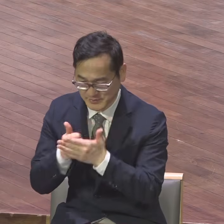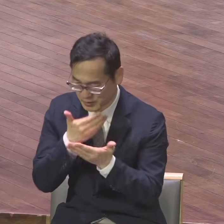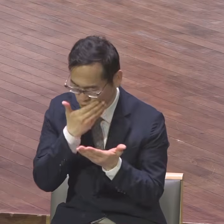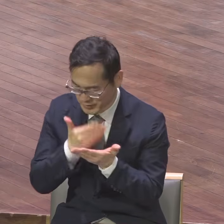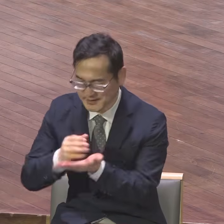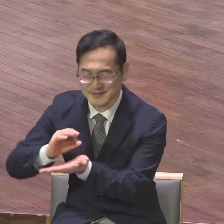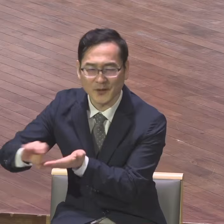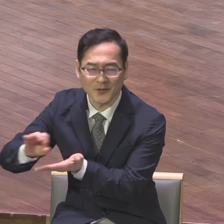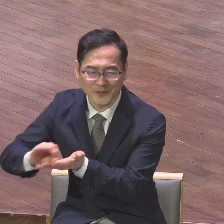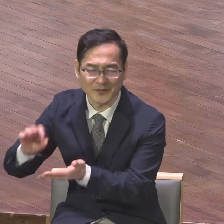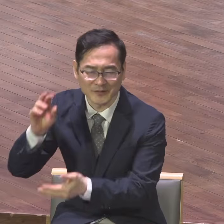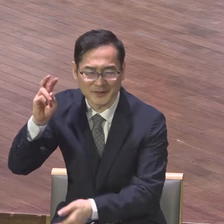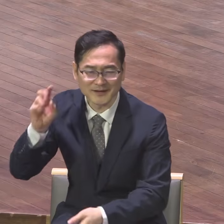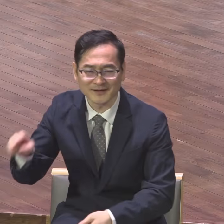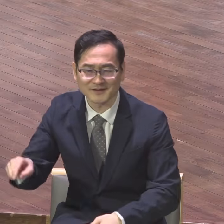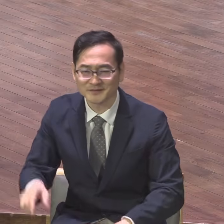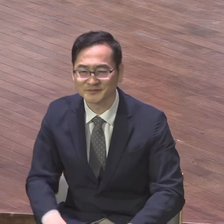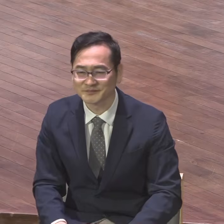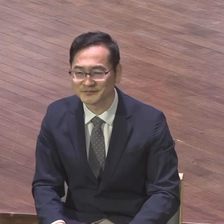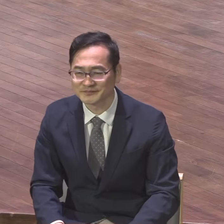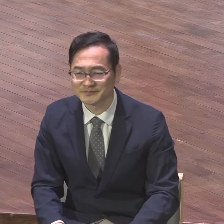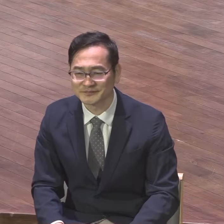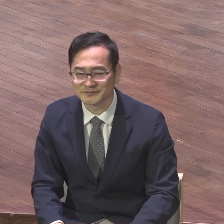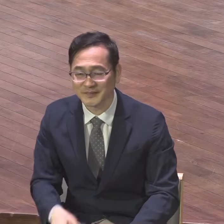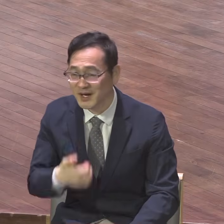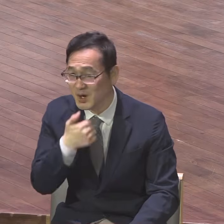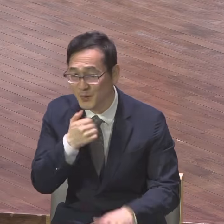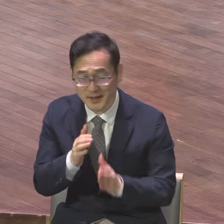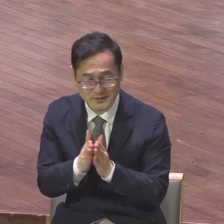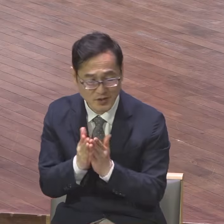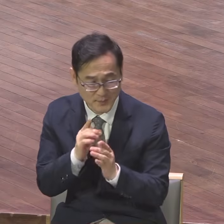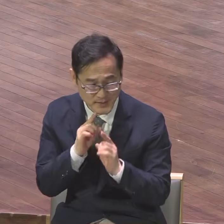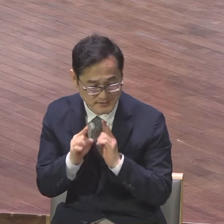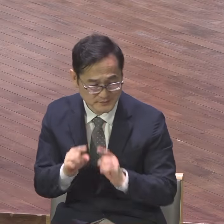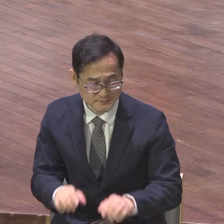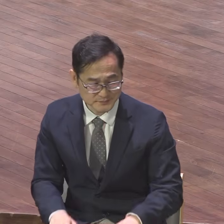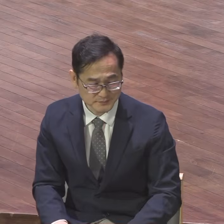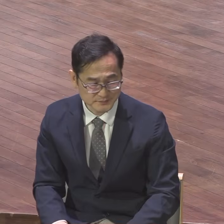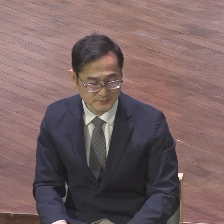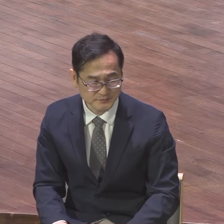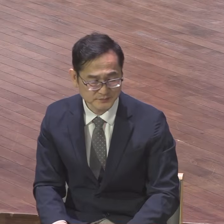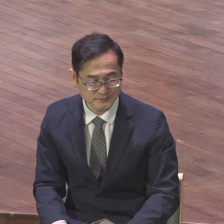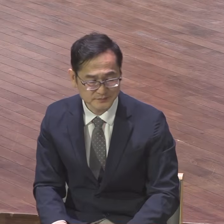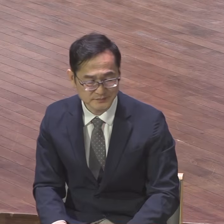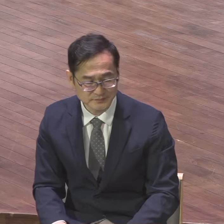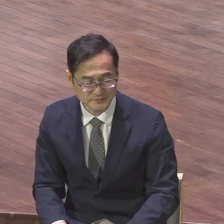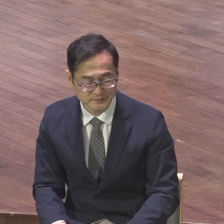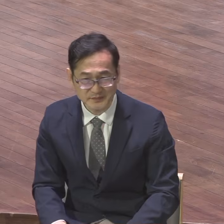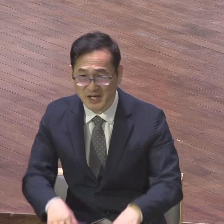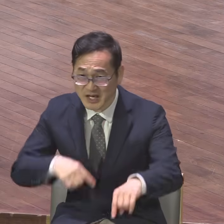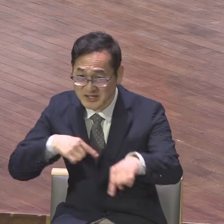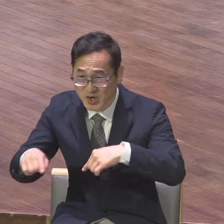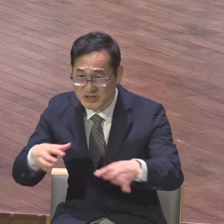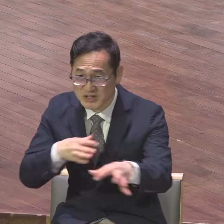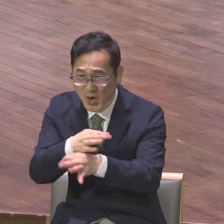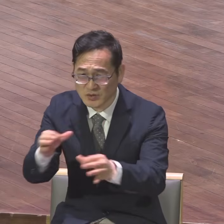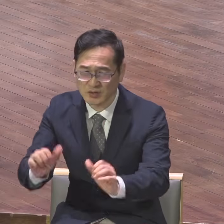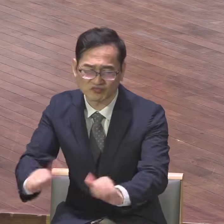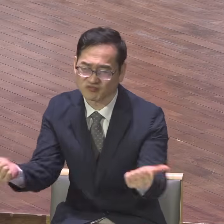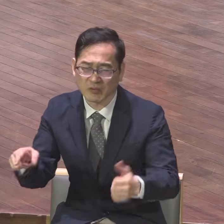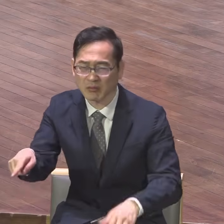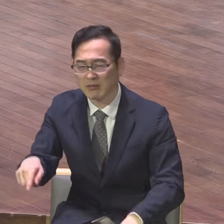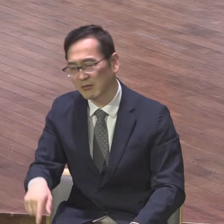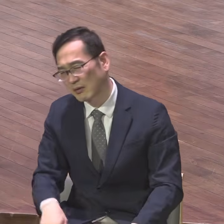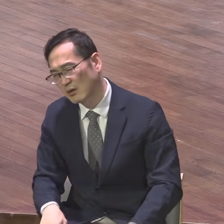사도 바울은 로마서 5장 3절로 4절 이렇게 고백합니다. 지금 어려운 말이 있어요. 정치인들 말 것, 경제인들 말할 것도 없어요. 끝으로